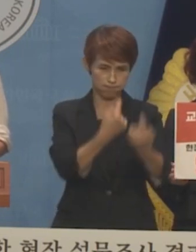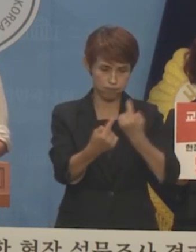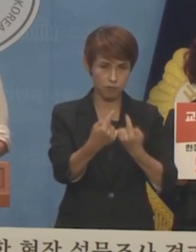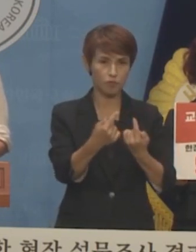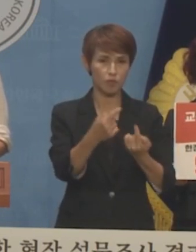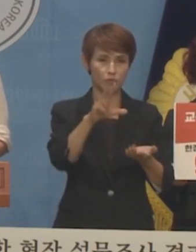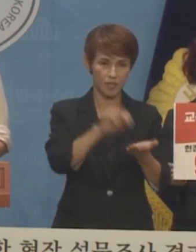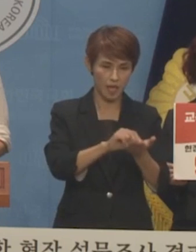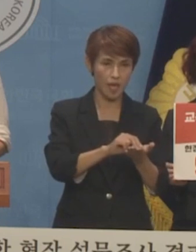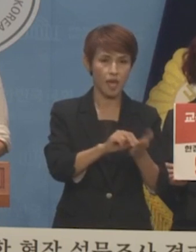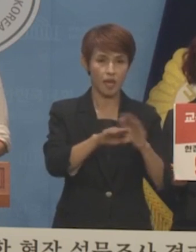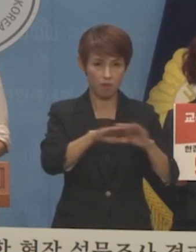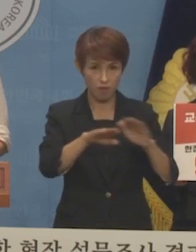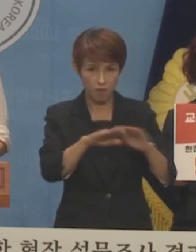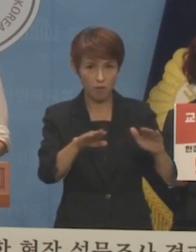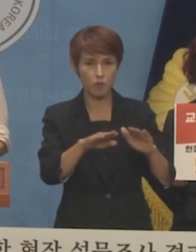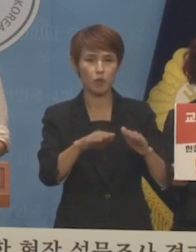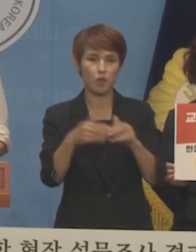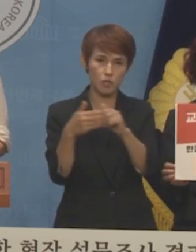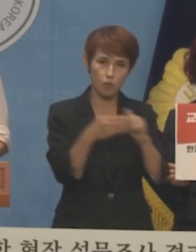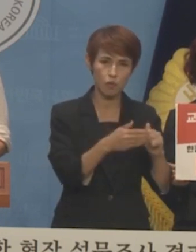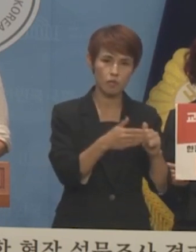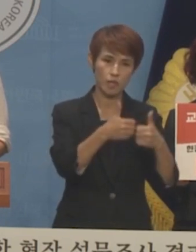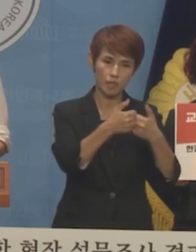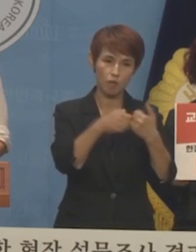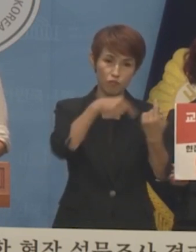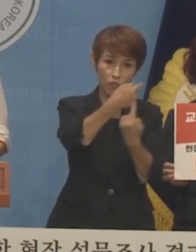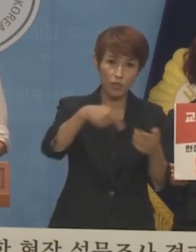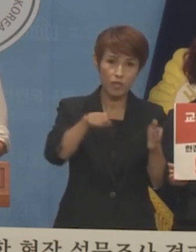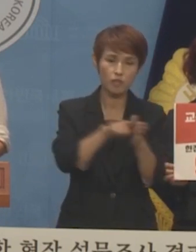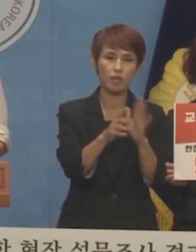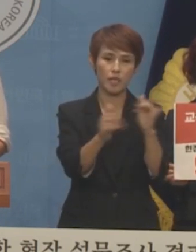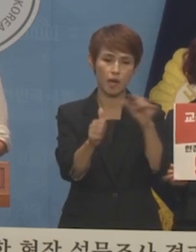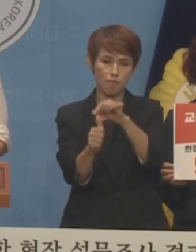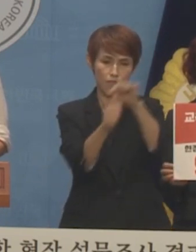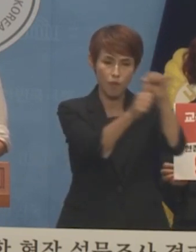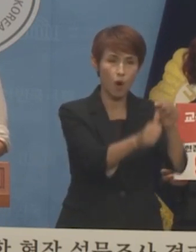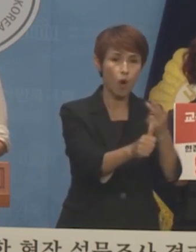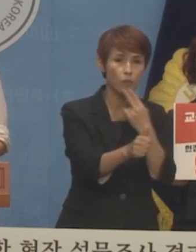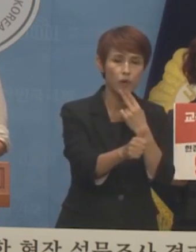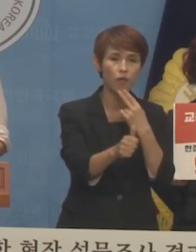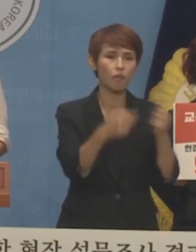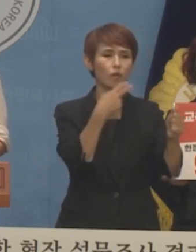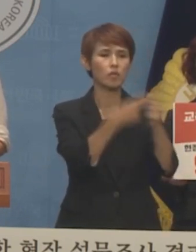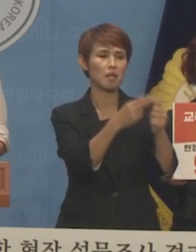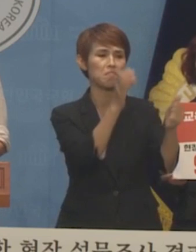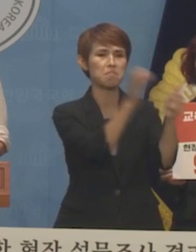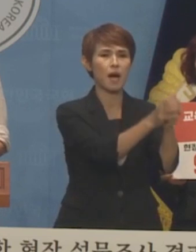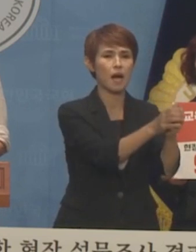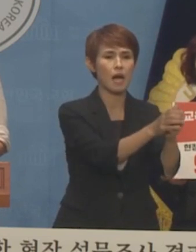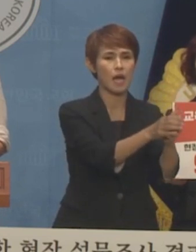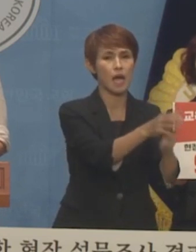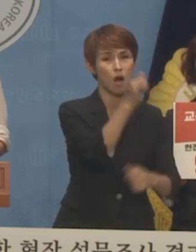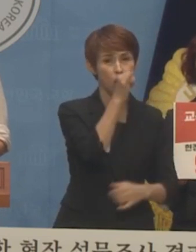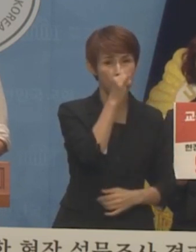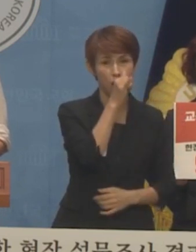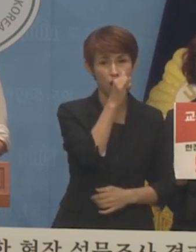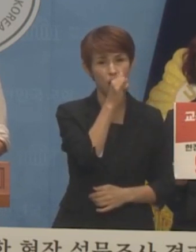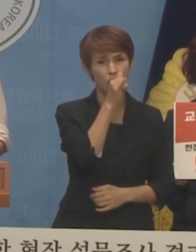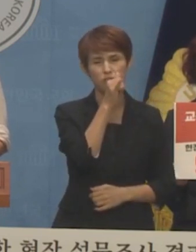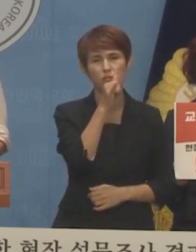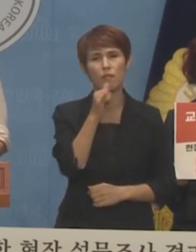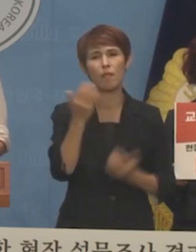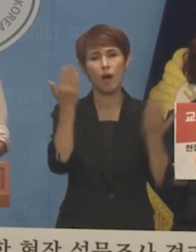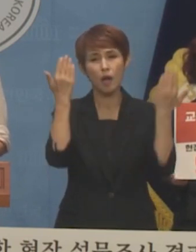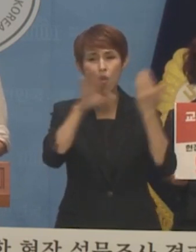민원인 인솔, 민원 상담실 운영 등을 위한 인력 지원 없이 교사들에게 민원 업무를 부과하는 방식으로는